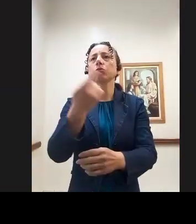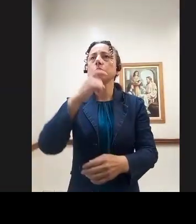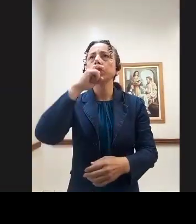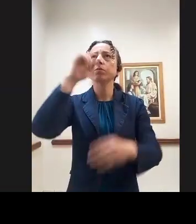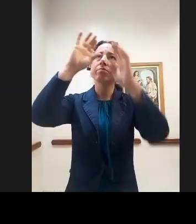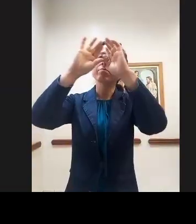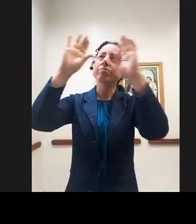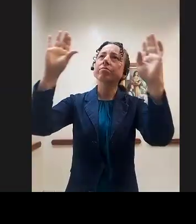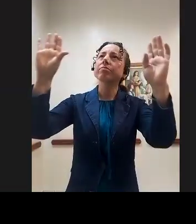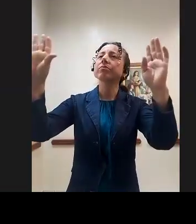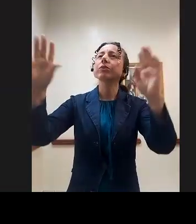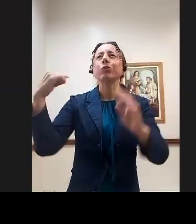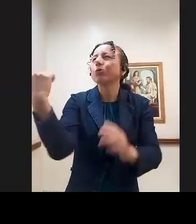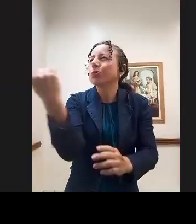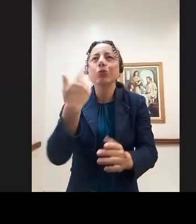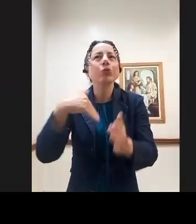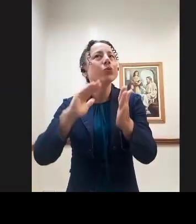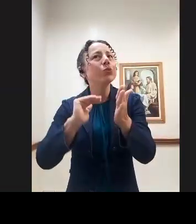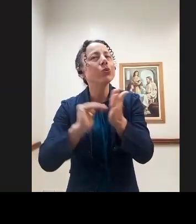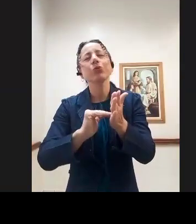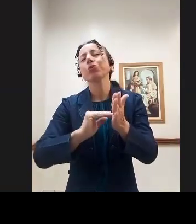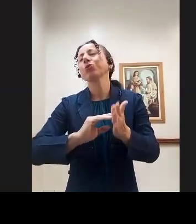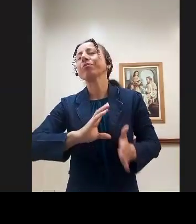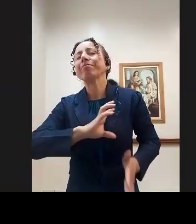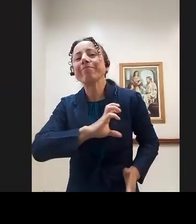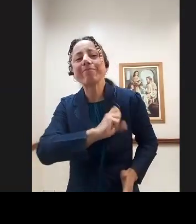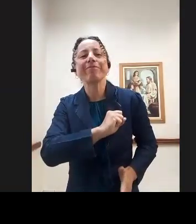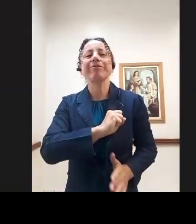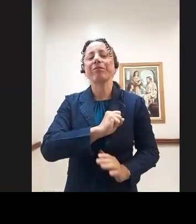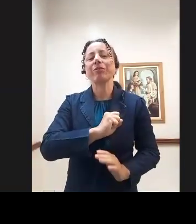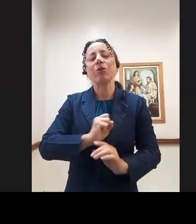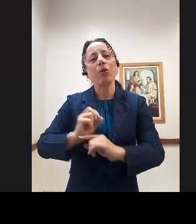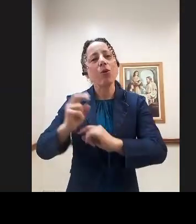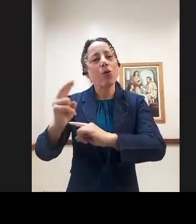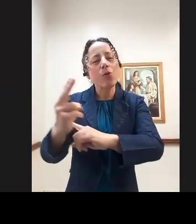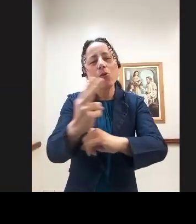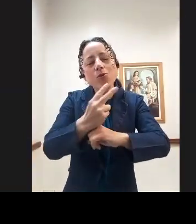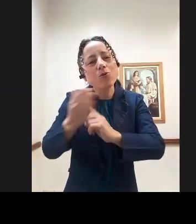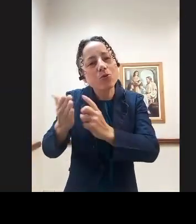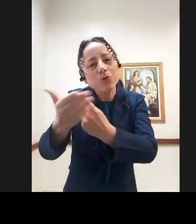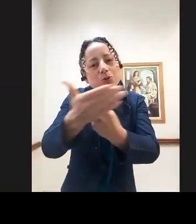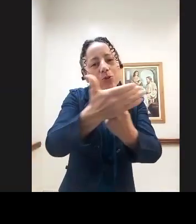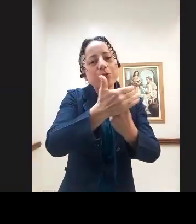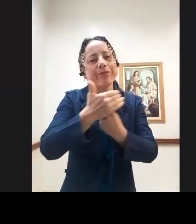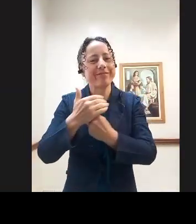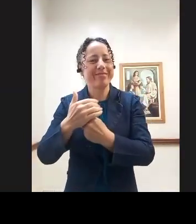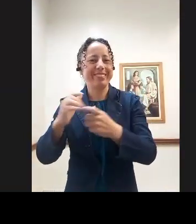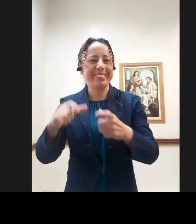ama a todos nós e Ele preservou todos nós no céu até